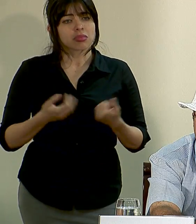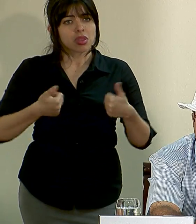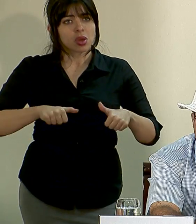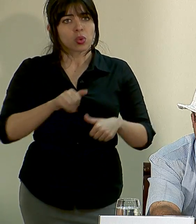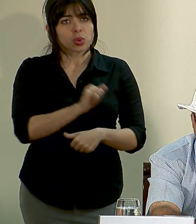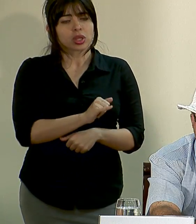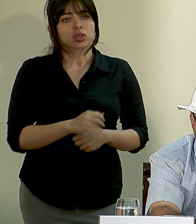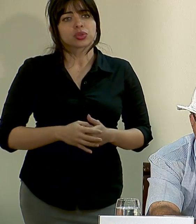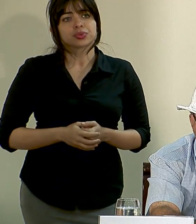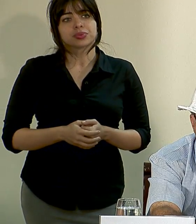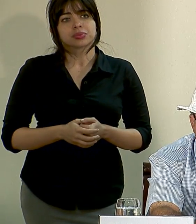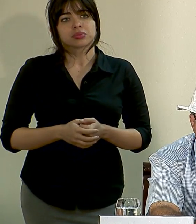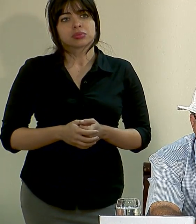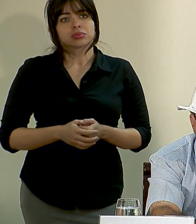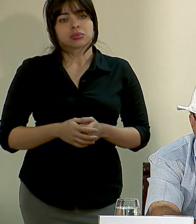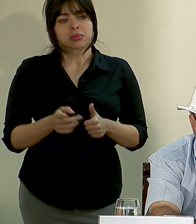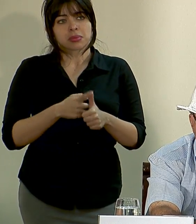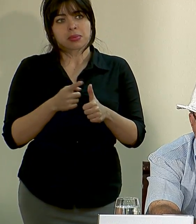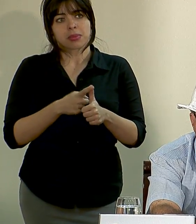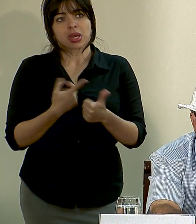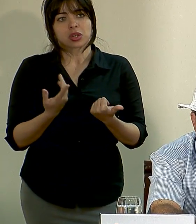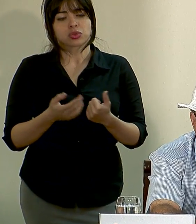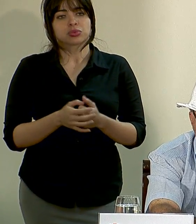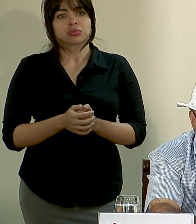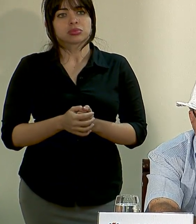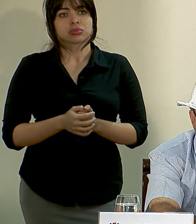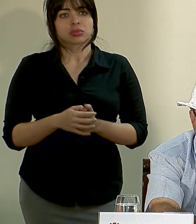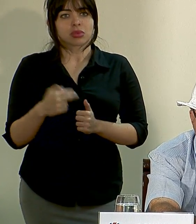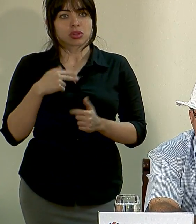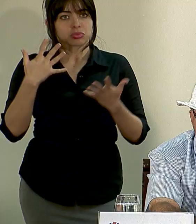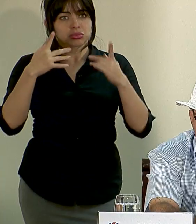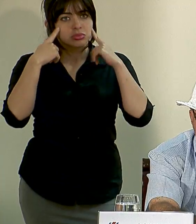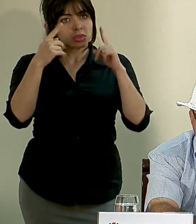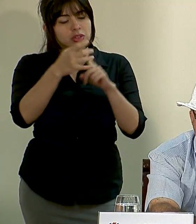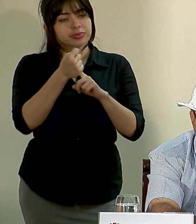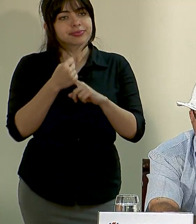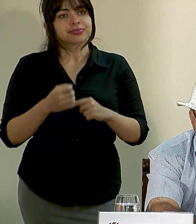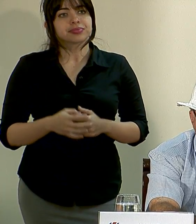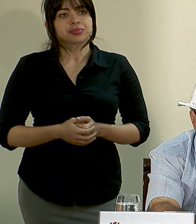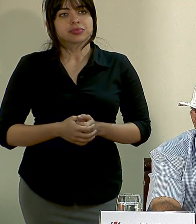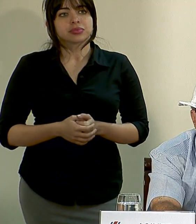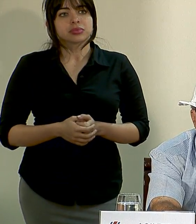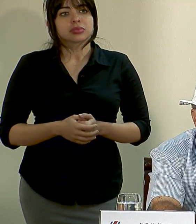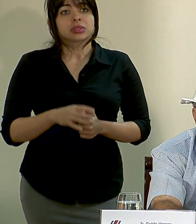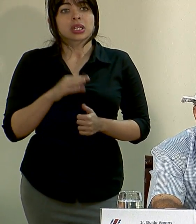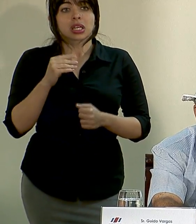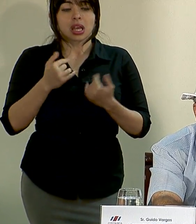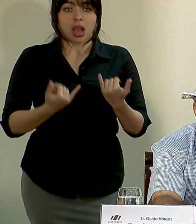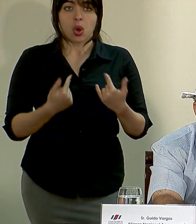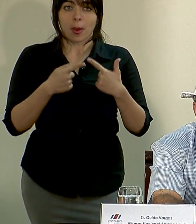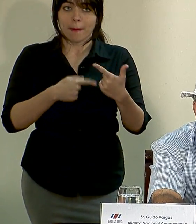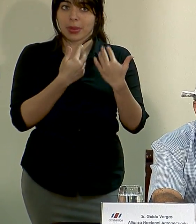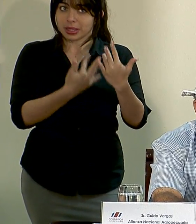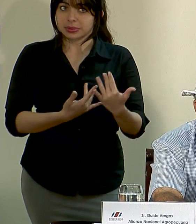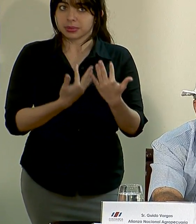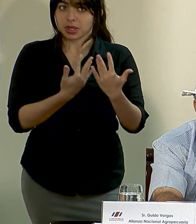acuerdo primario al que hemos llegado y vamos a